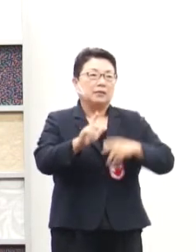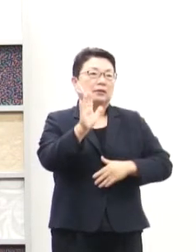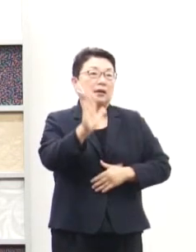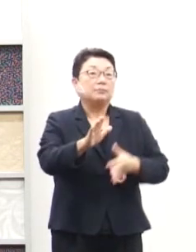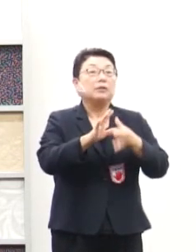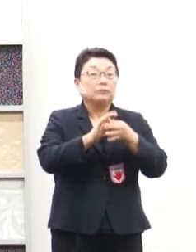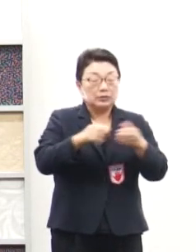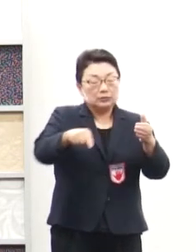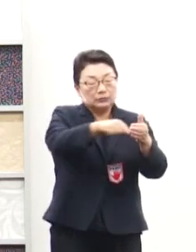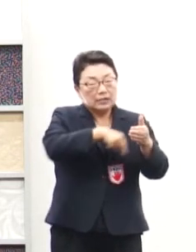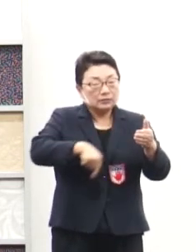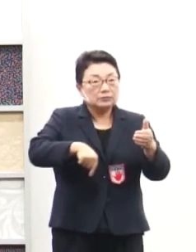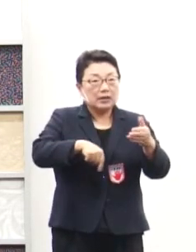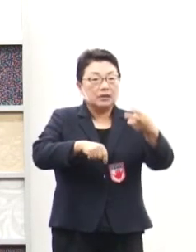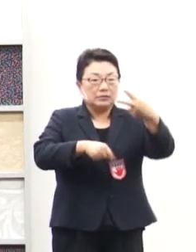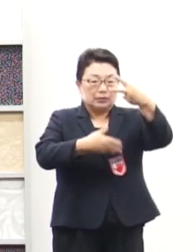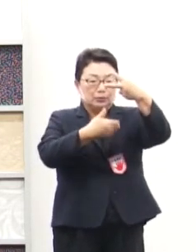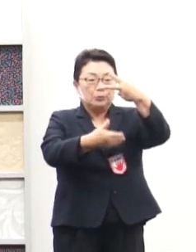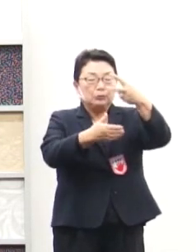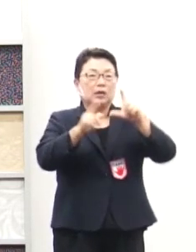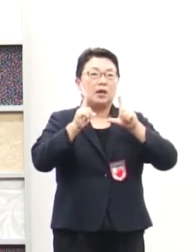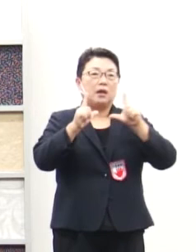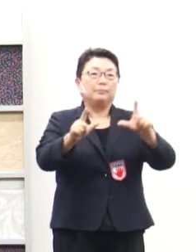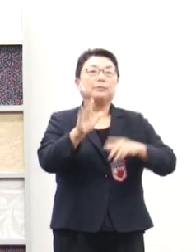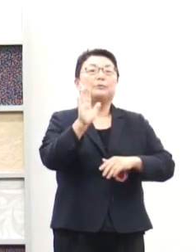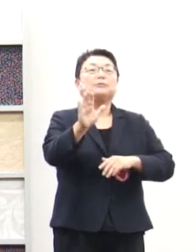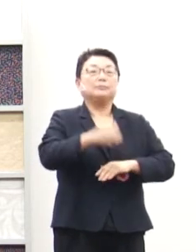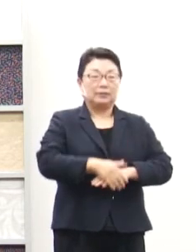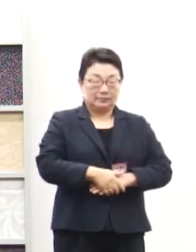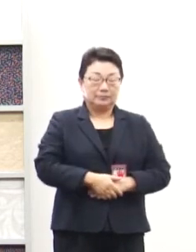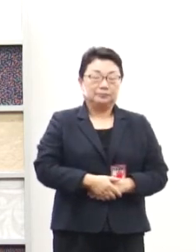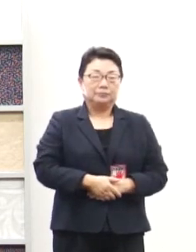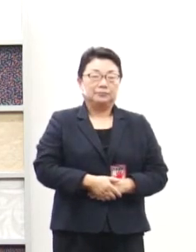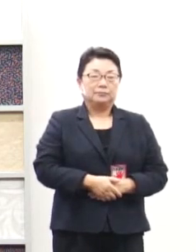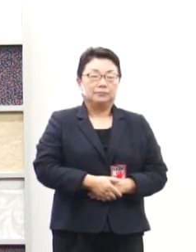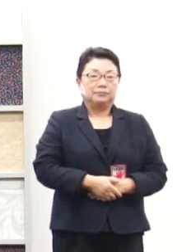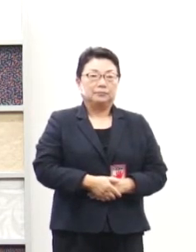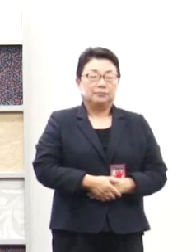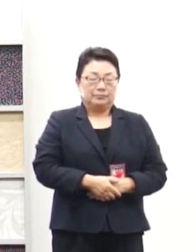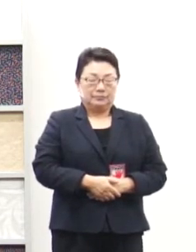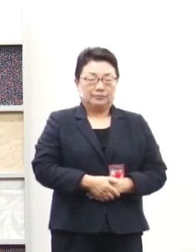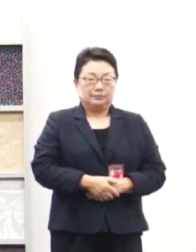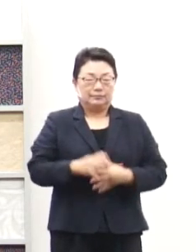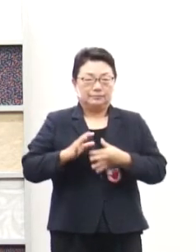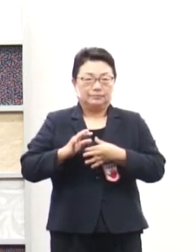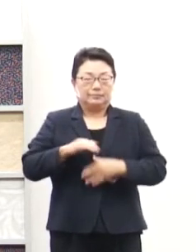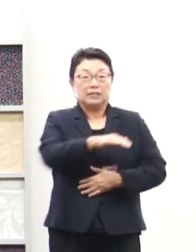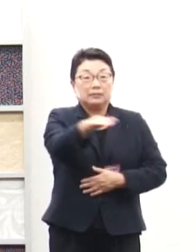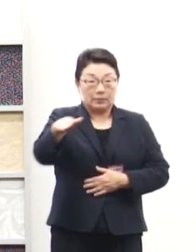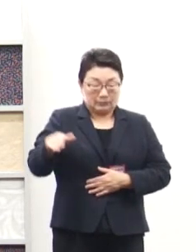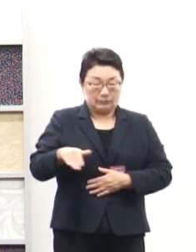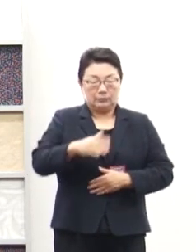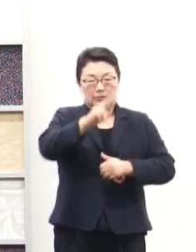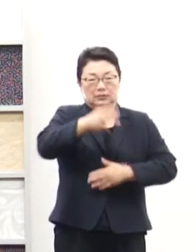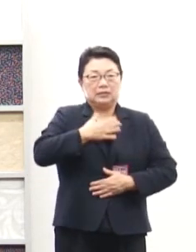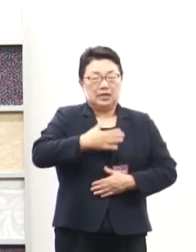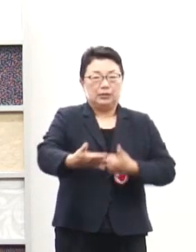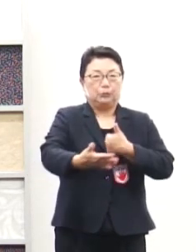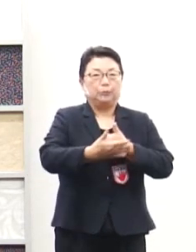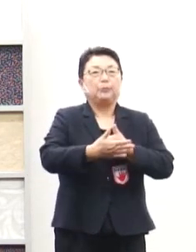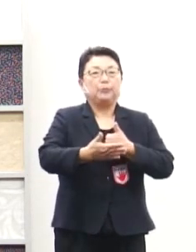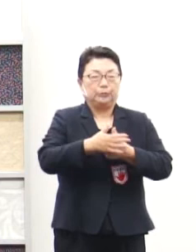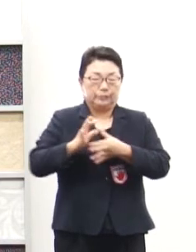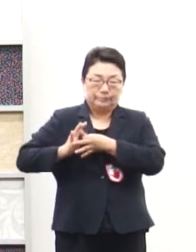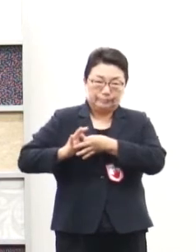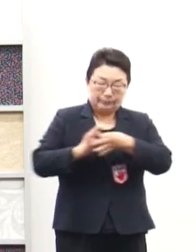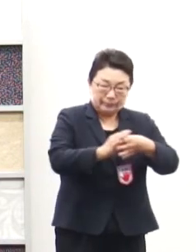して発表させていただきたいと思います。引き続き県民の皆様のご理解とご協力をお願